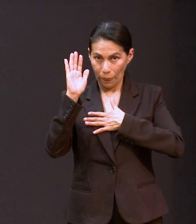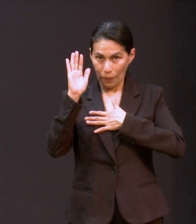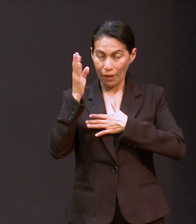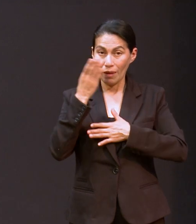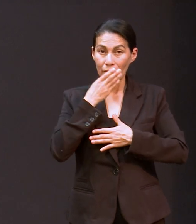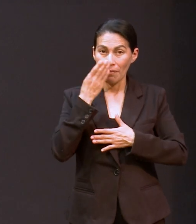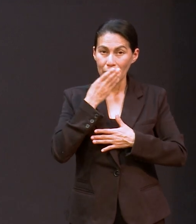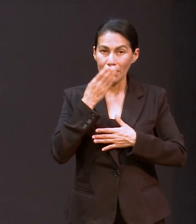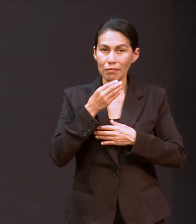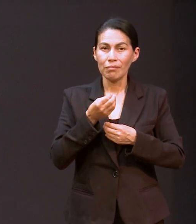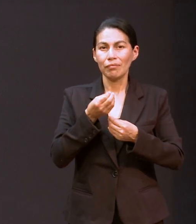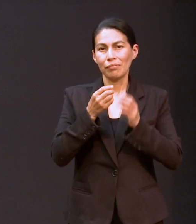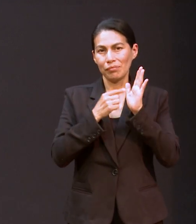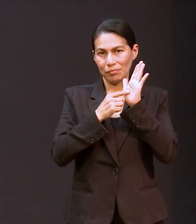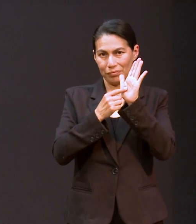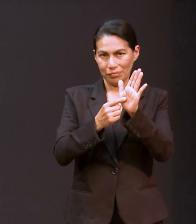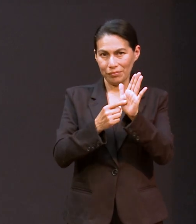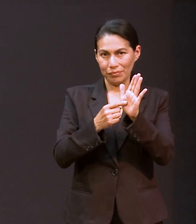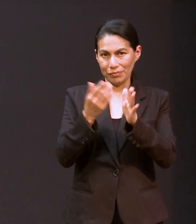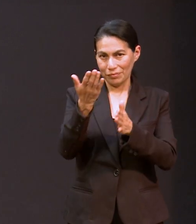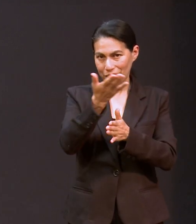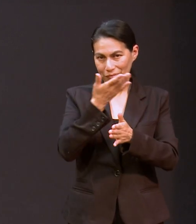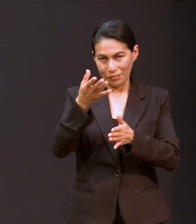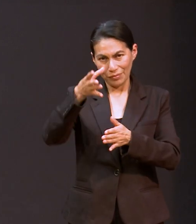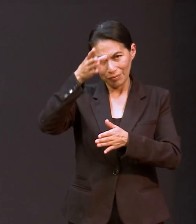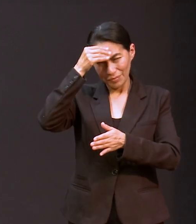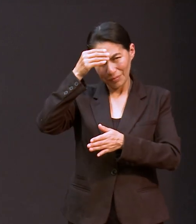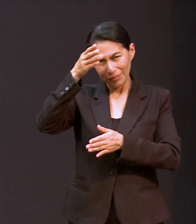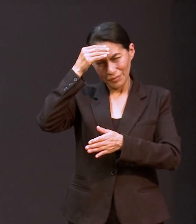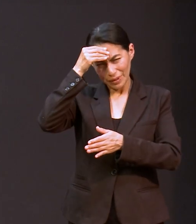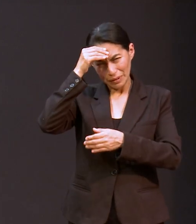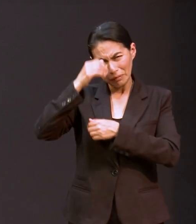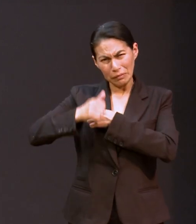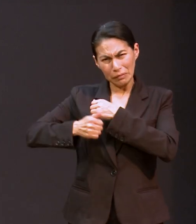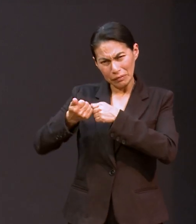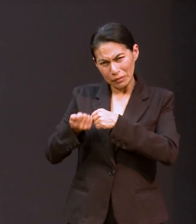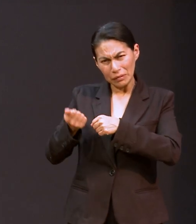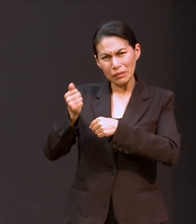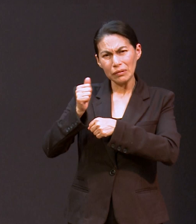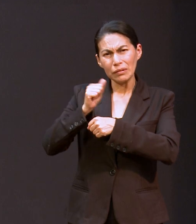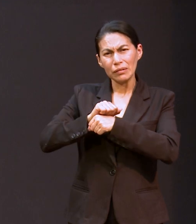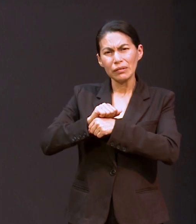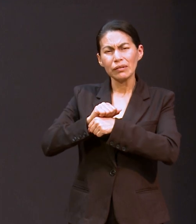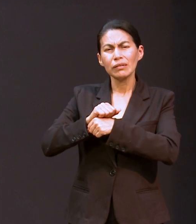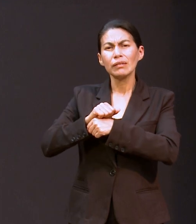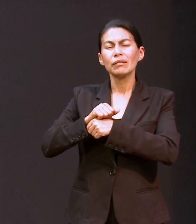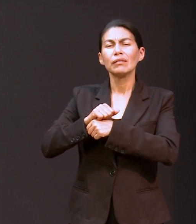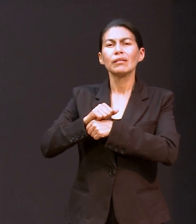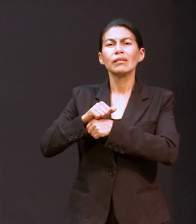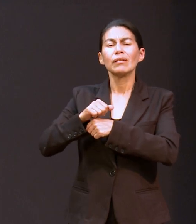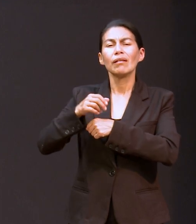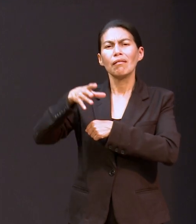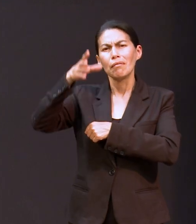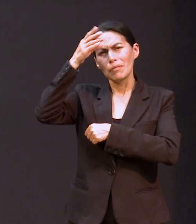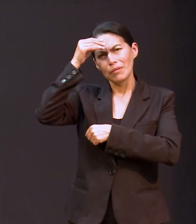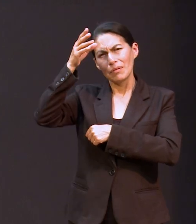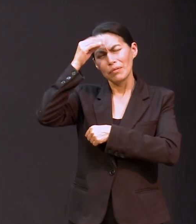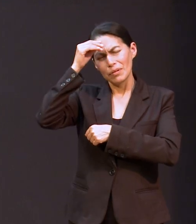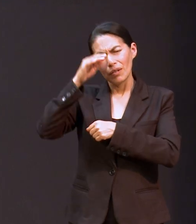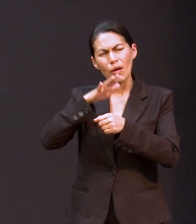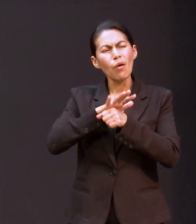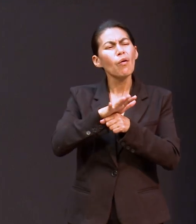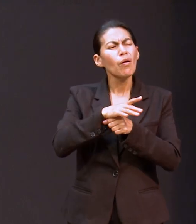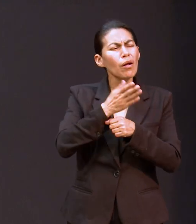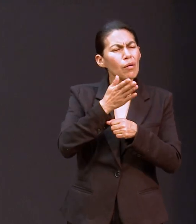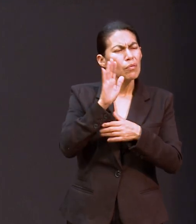una promesa de la Biblia que haremos nuestra en reflexión haremos nuestra esta promesa